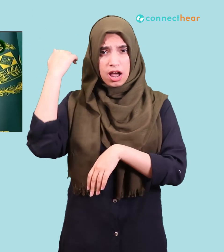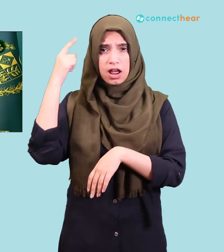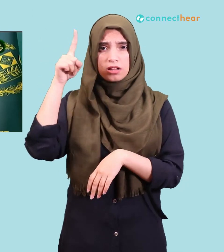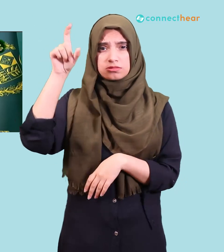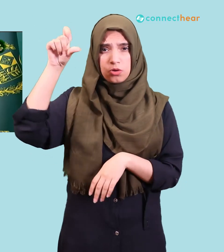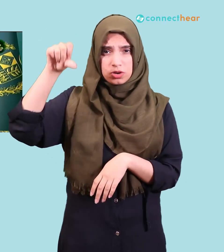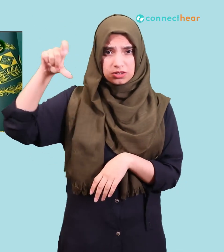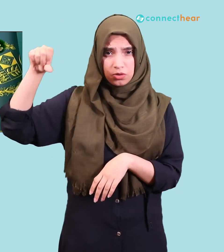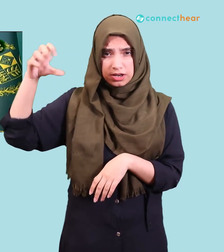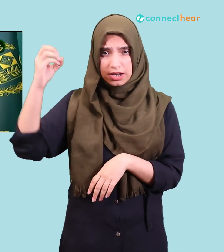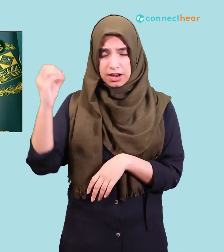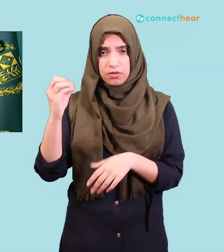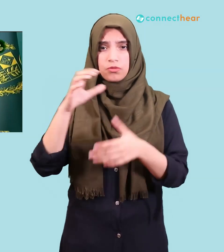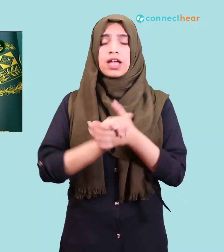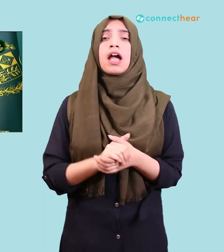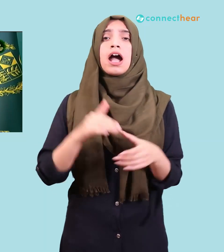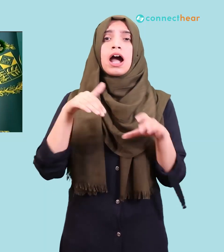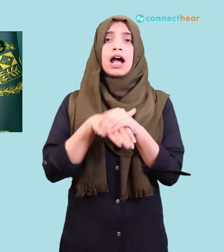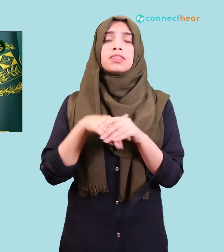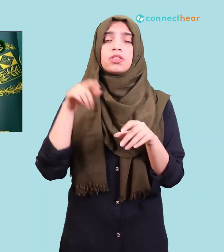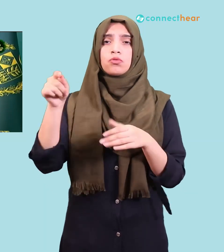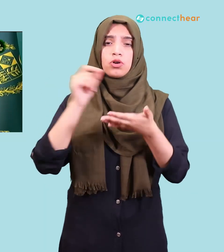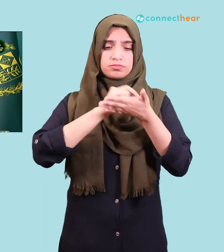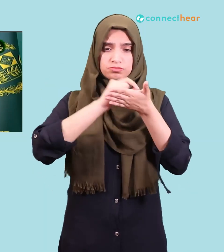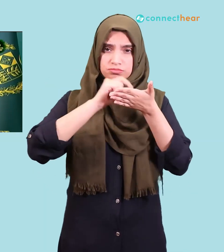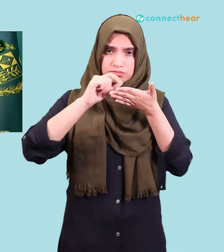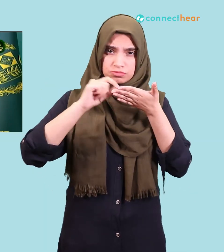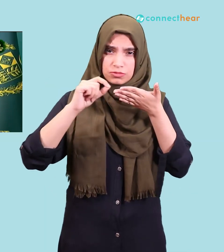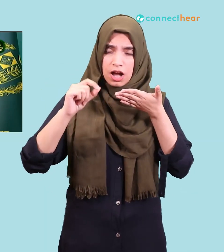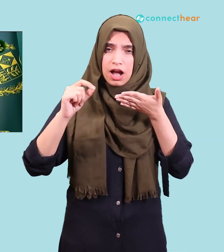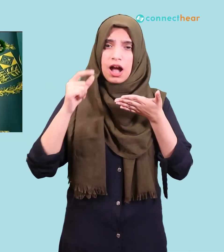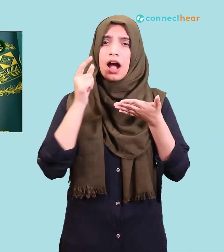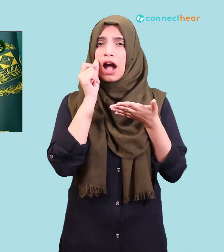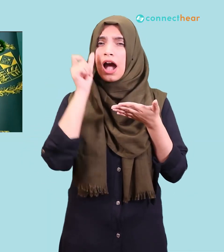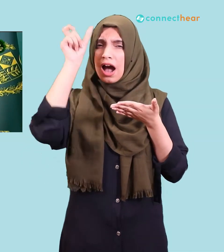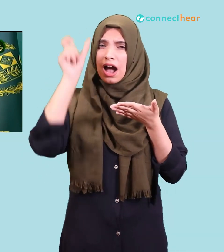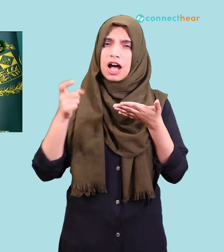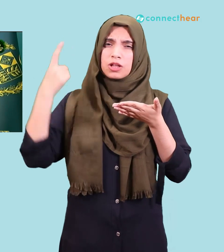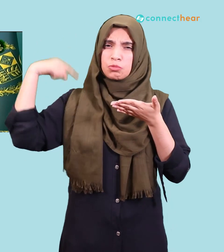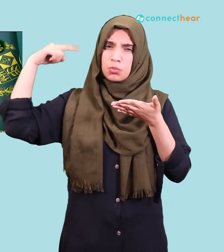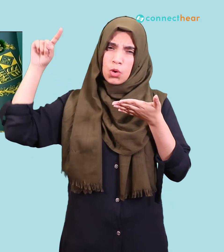हमारे नबी सल्लल्लाहु अलैहि वसल्लम की शान में गुस्ताखी की।